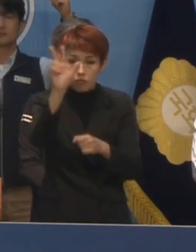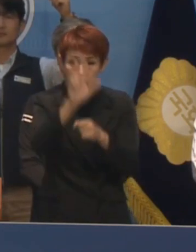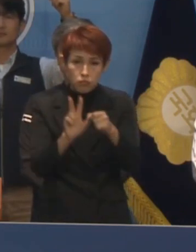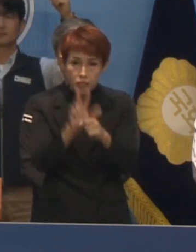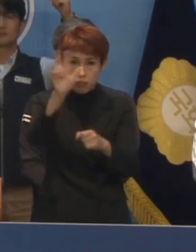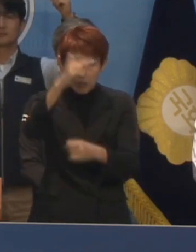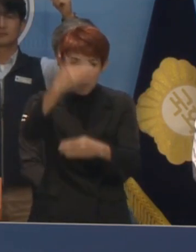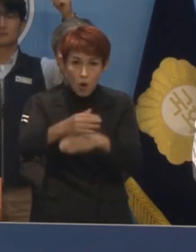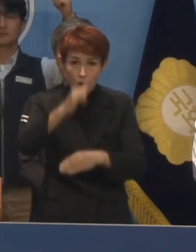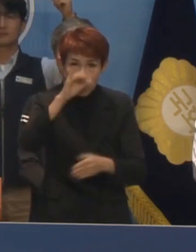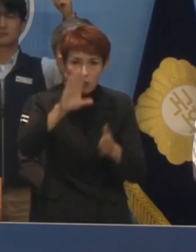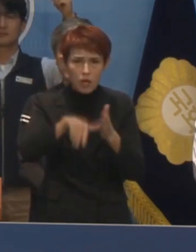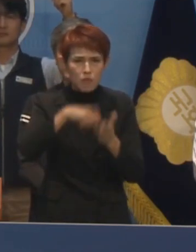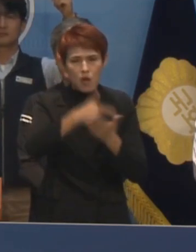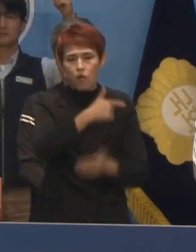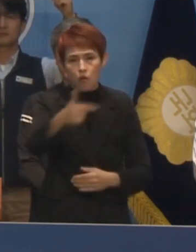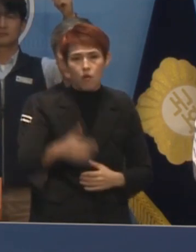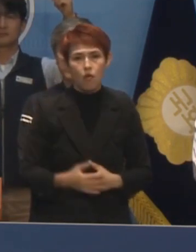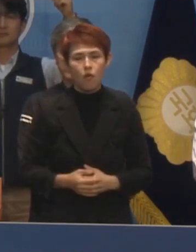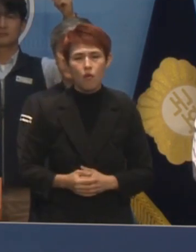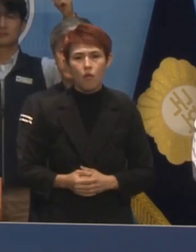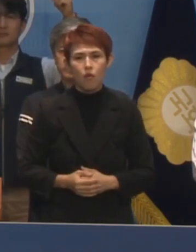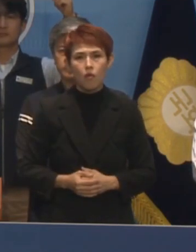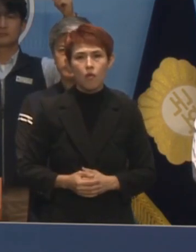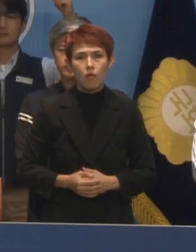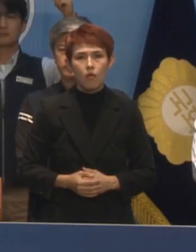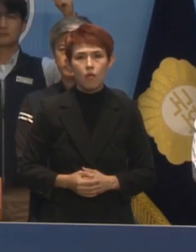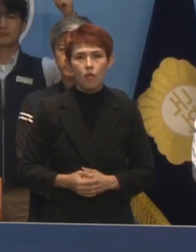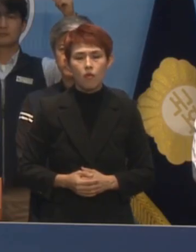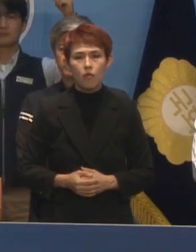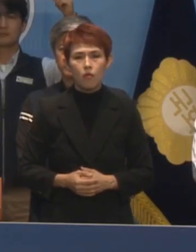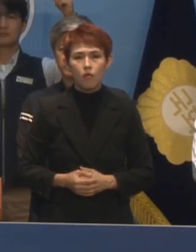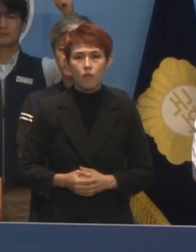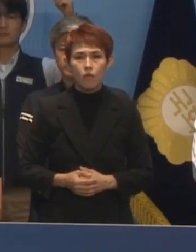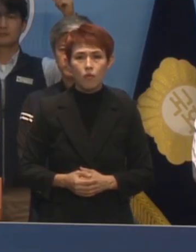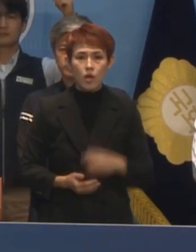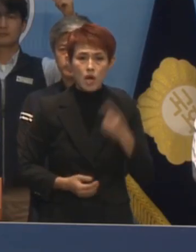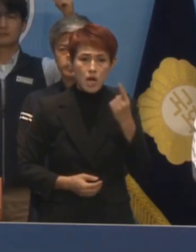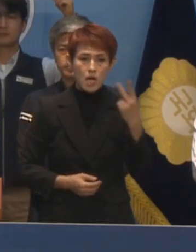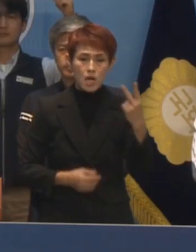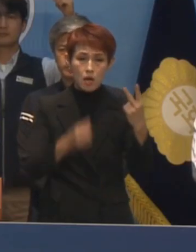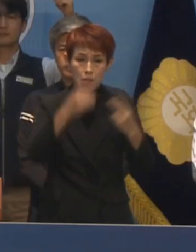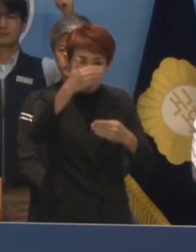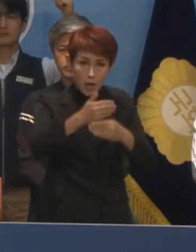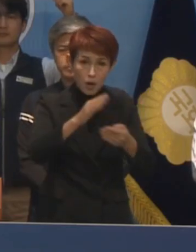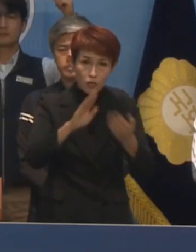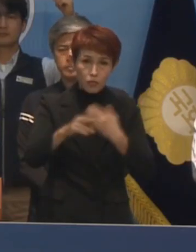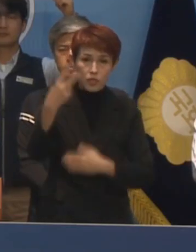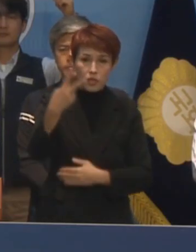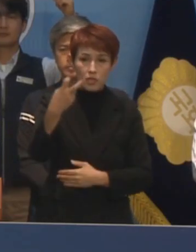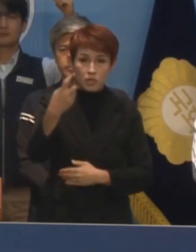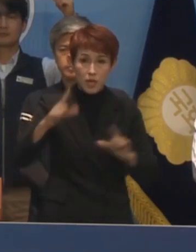보령시에서는 2020년 보령화력발전소 1, 2호기 폐쇄 이후 2021년에만